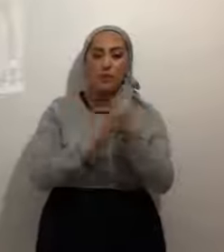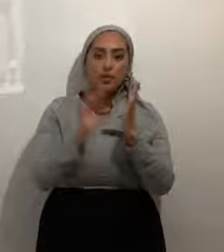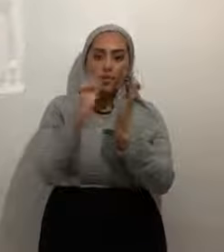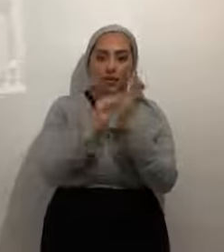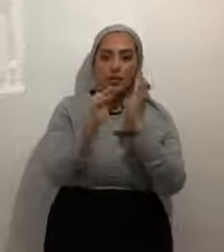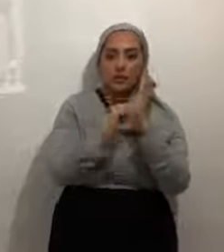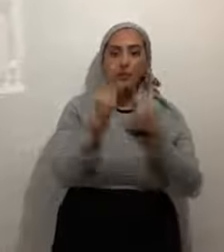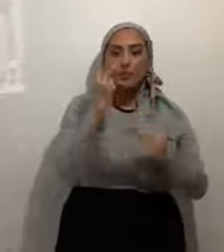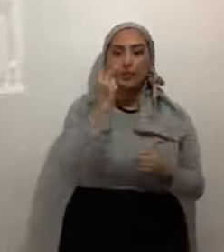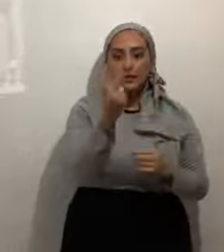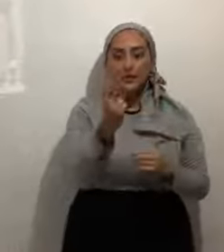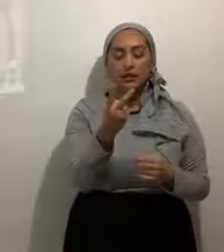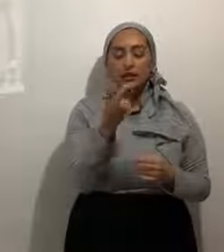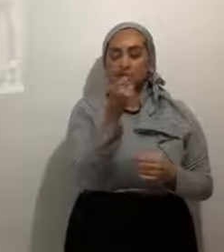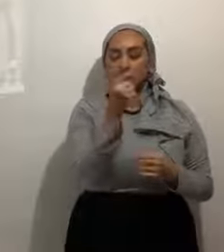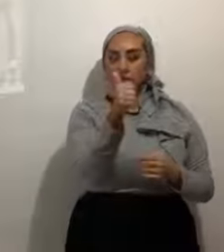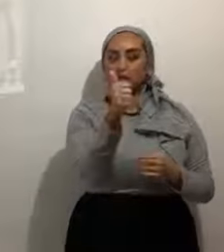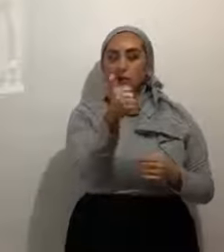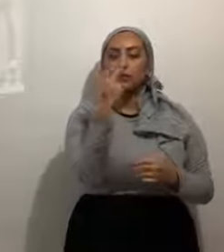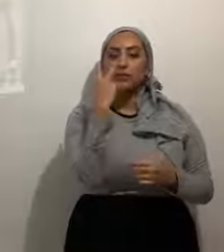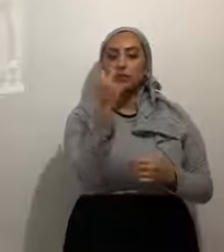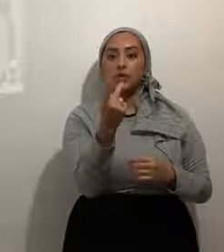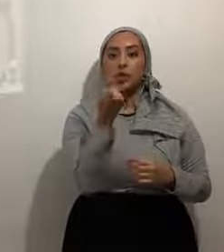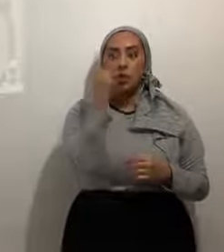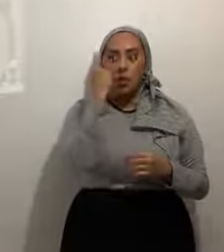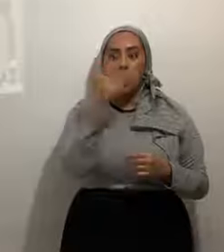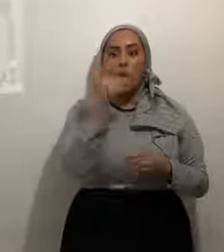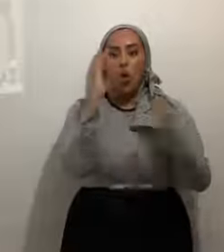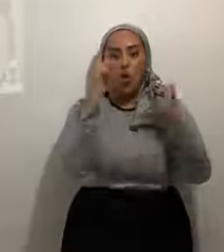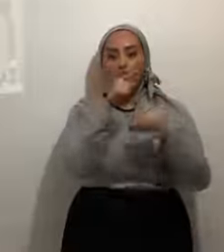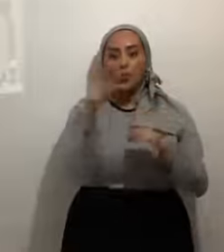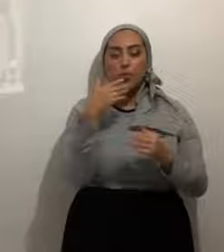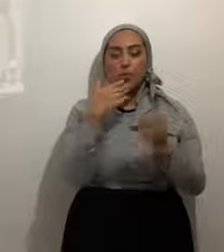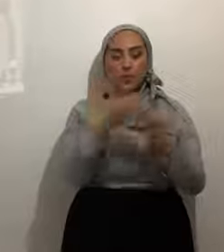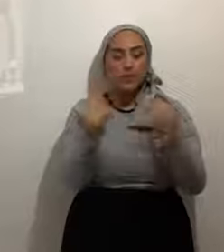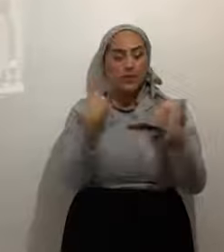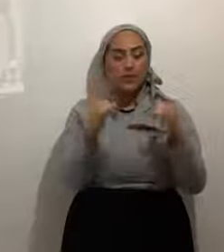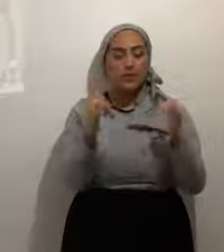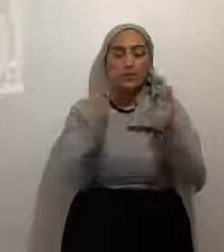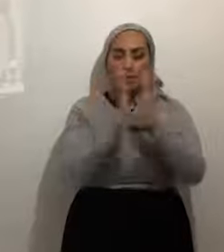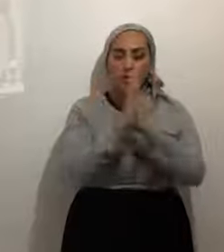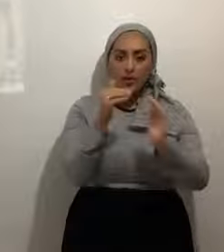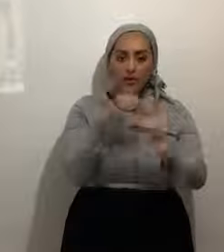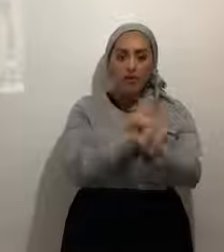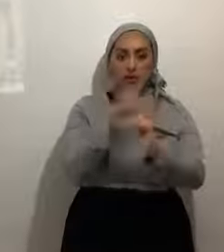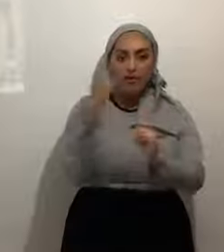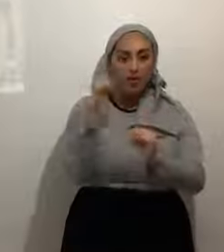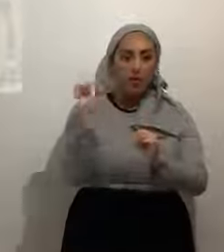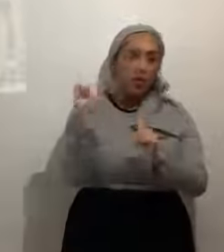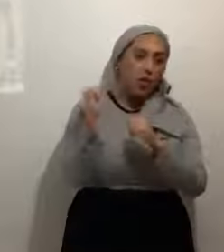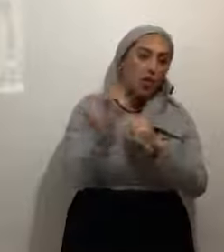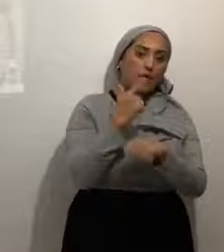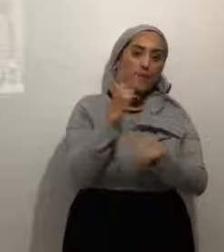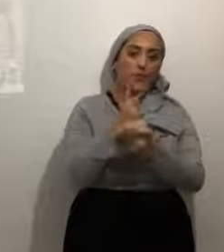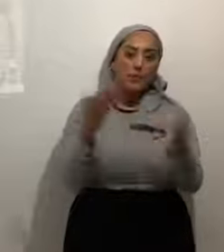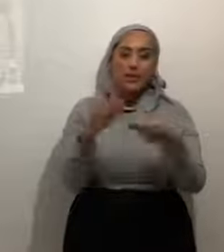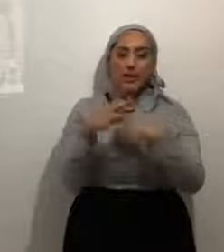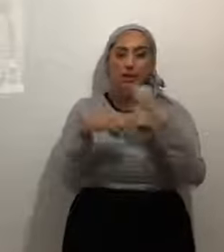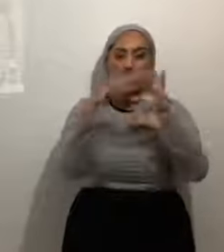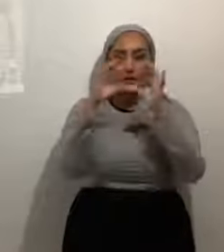sus propios ojitos. Espero que estén muy bien. He seguido orando fuertemente por toda la quilá local y mundial y con todas las